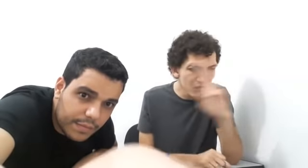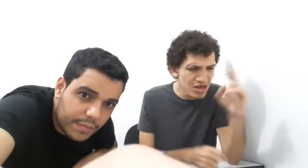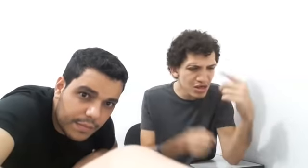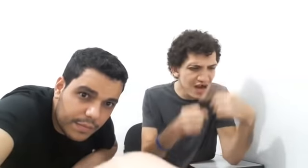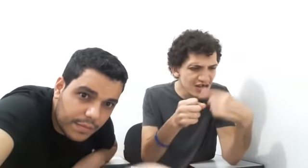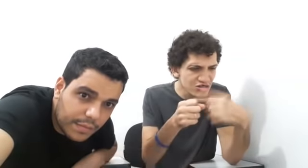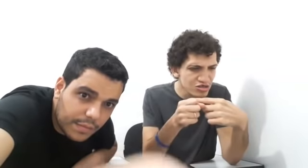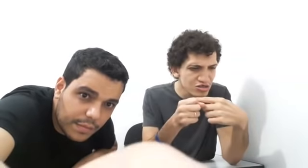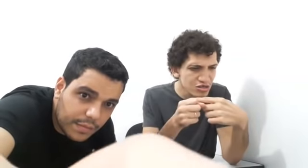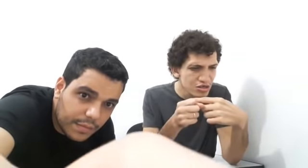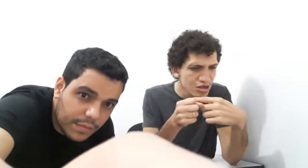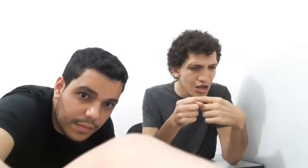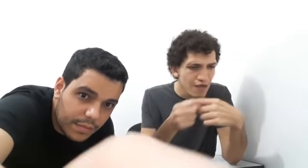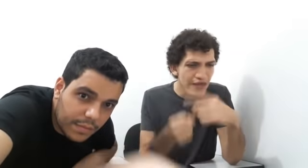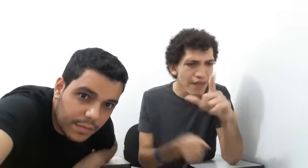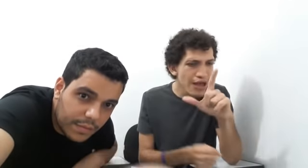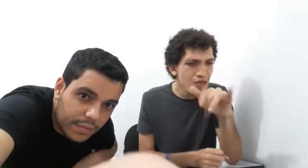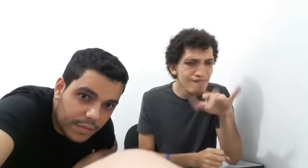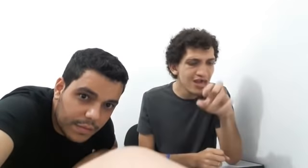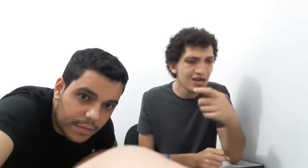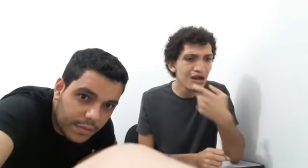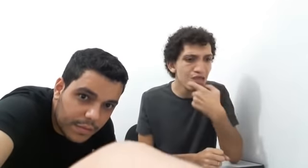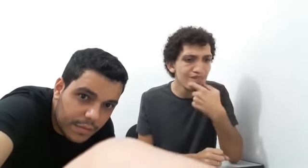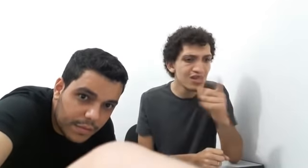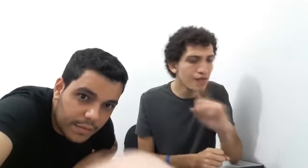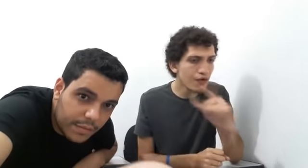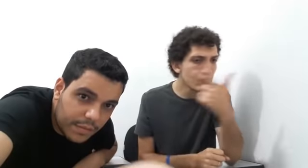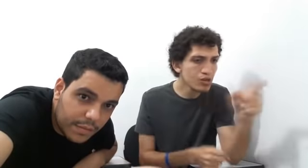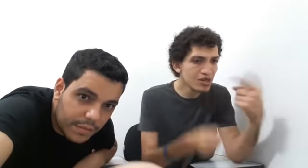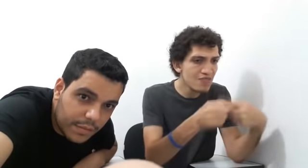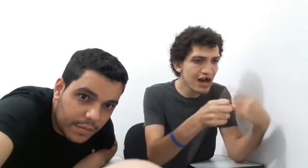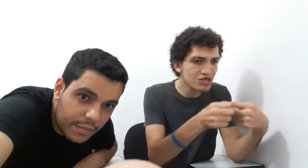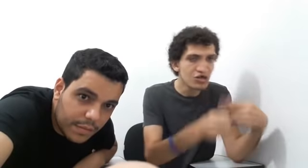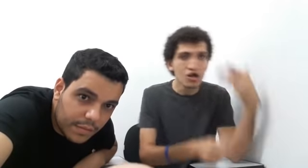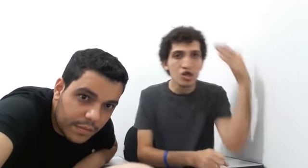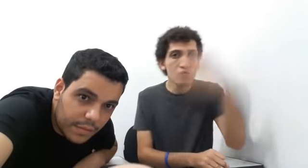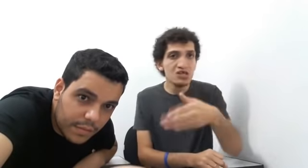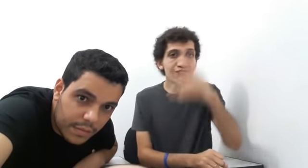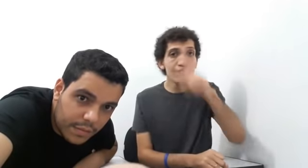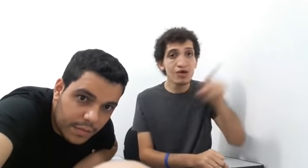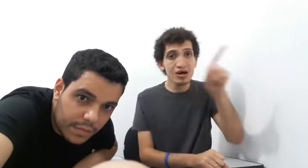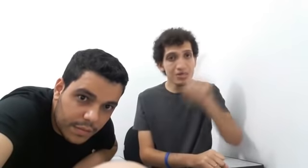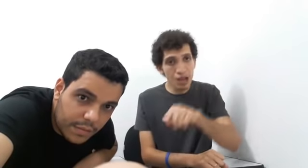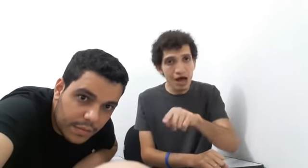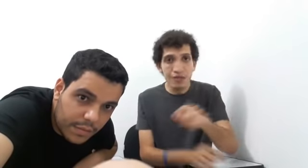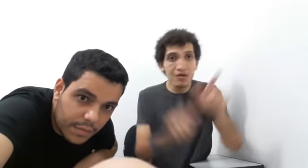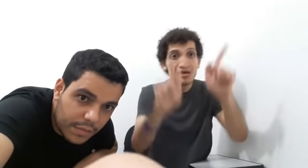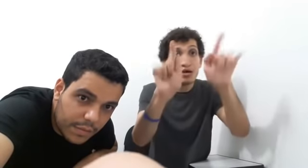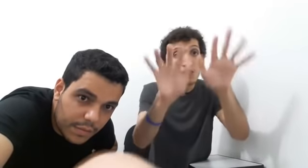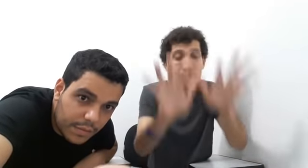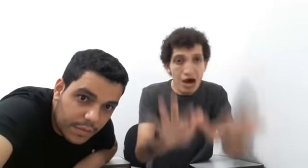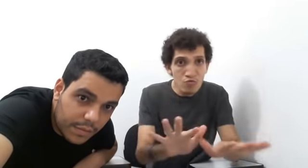da cidade, não é Limeira não, é outra cidade. Eu ia, mas foi cancelado, então vai ser Guarulhos,